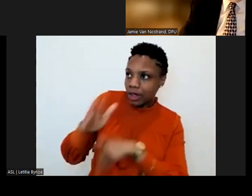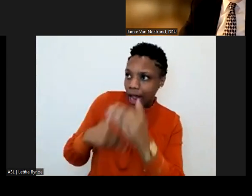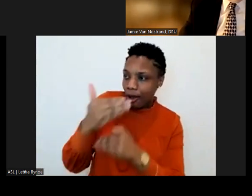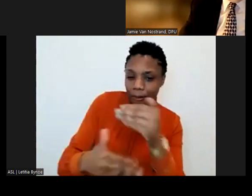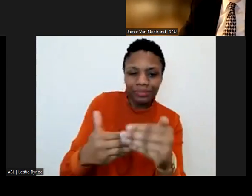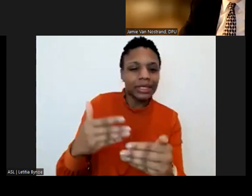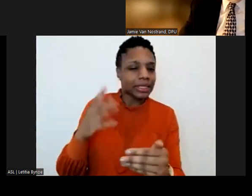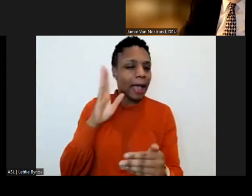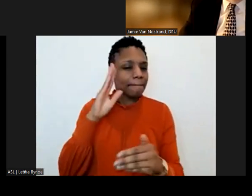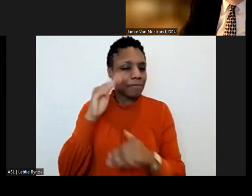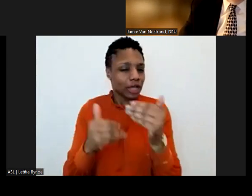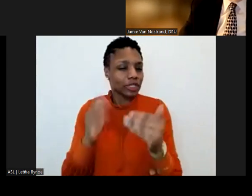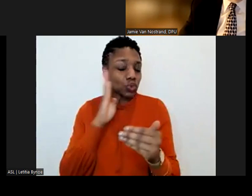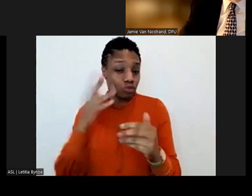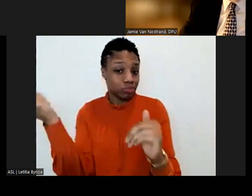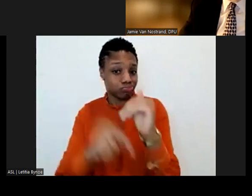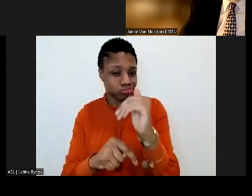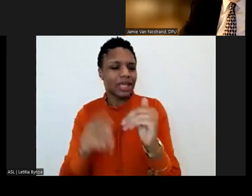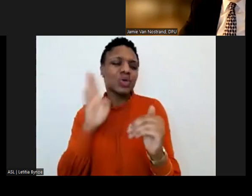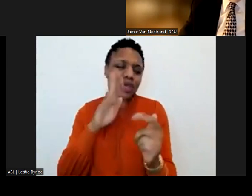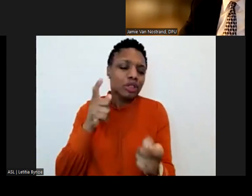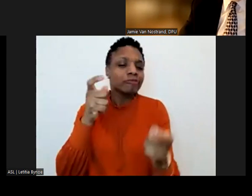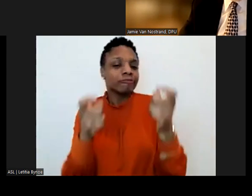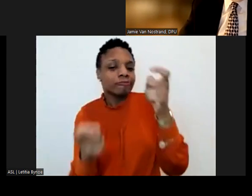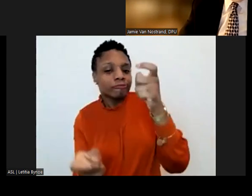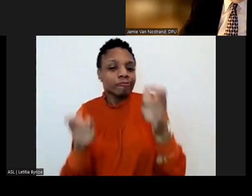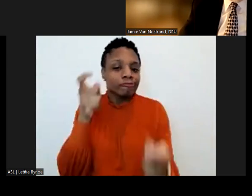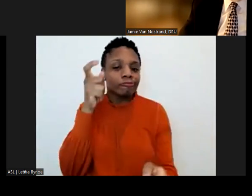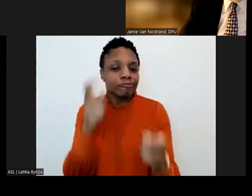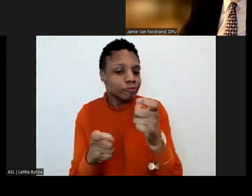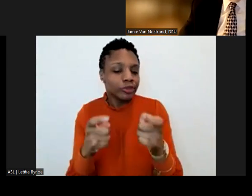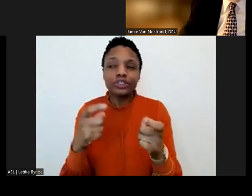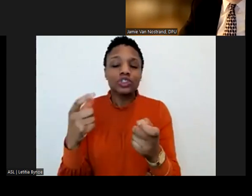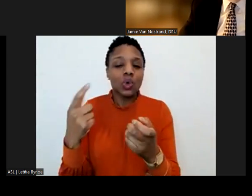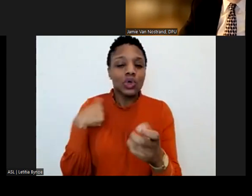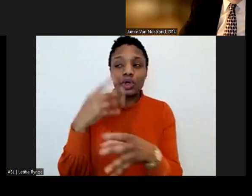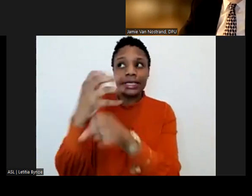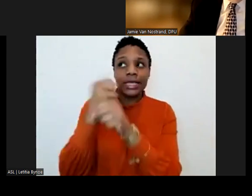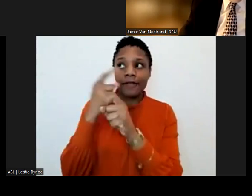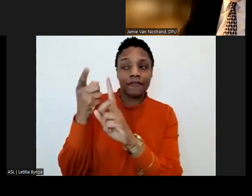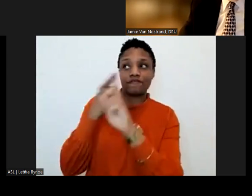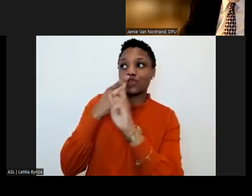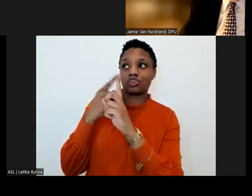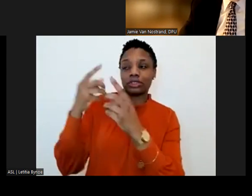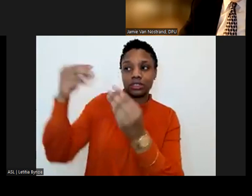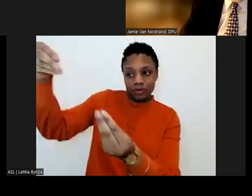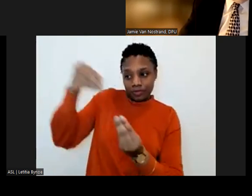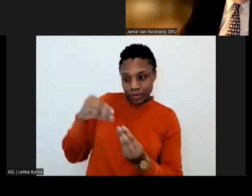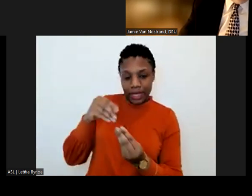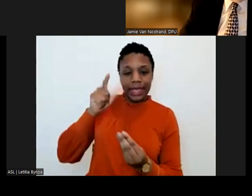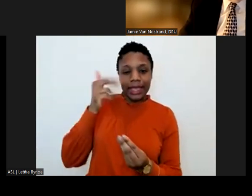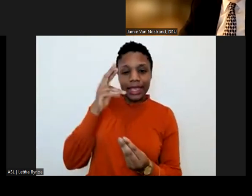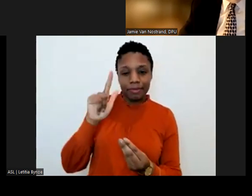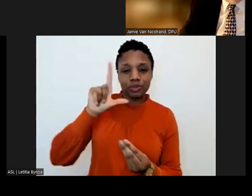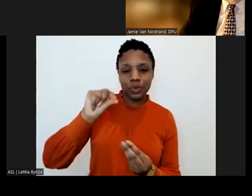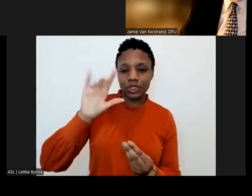ver inspeccionar las facilidades para ver que están en el proceso nosotros tenemos que ver el